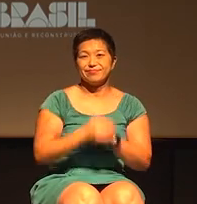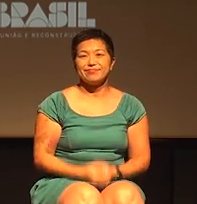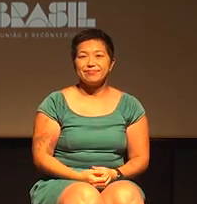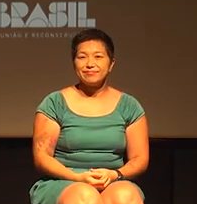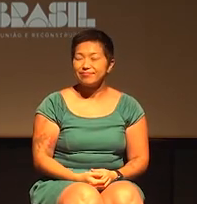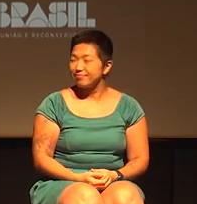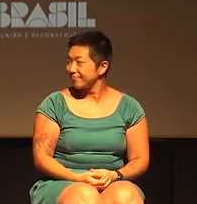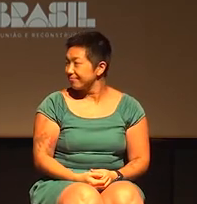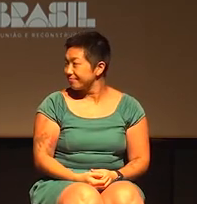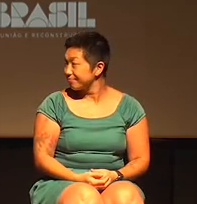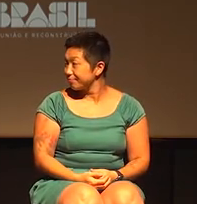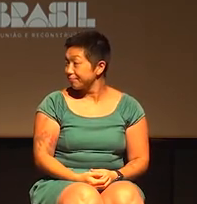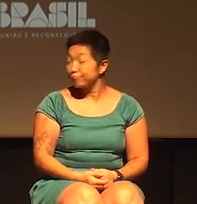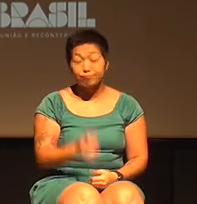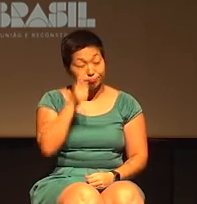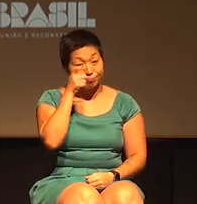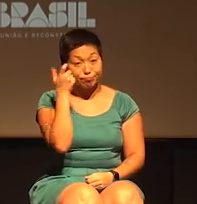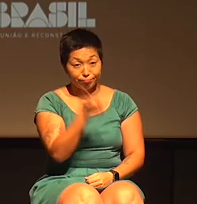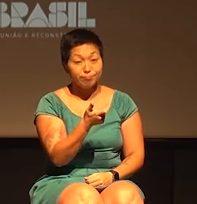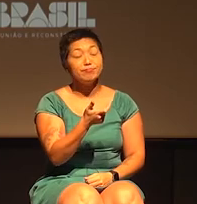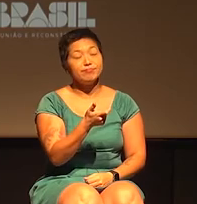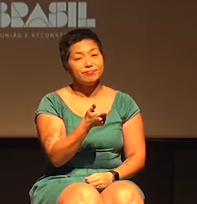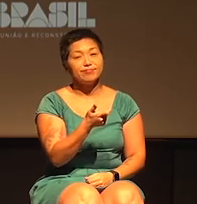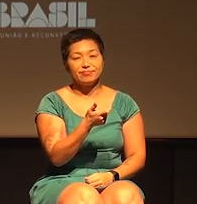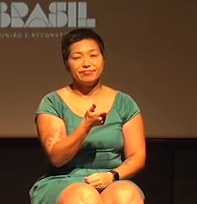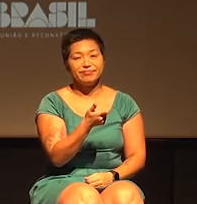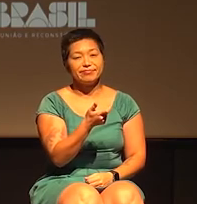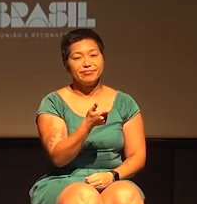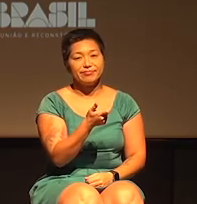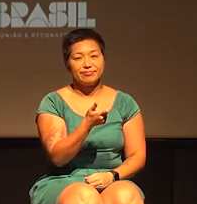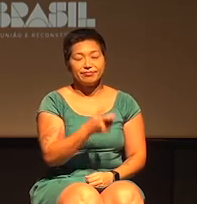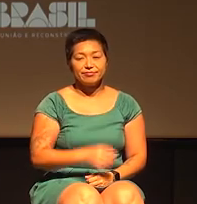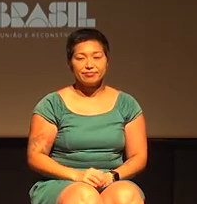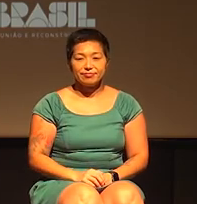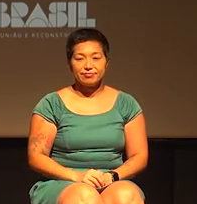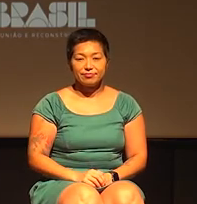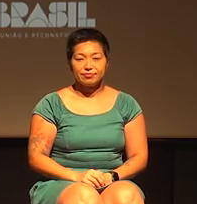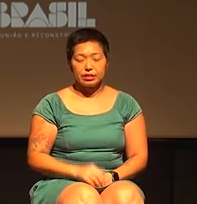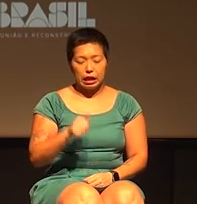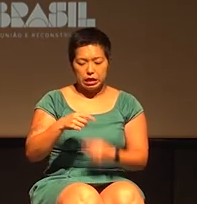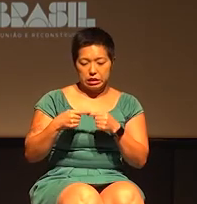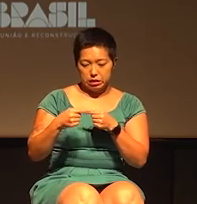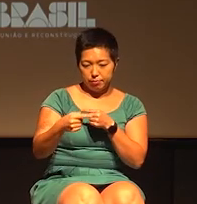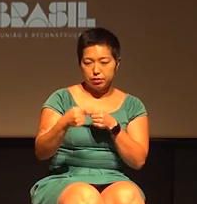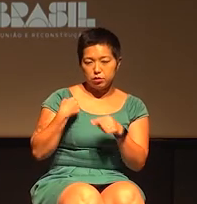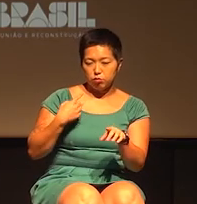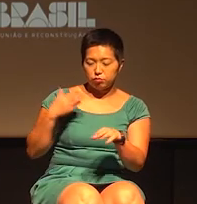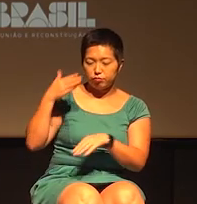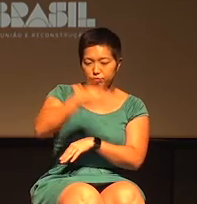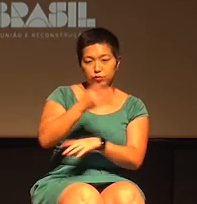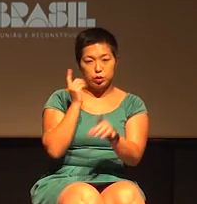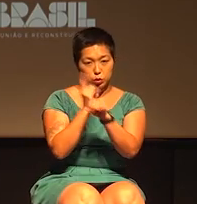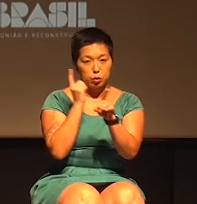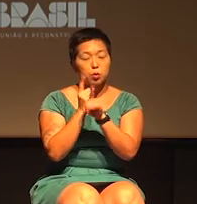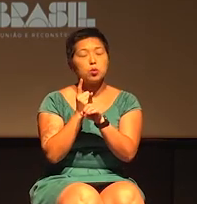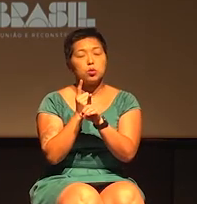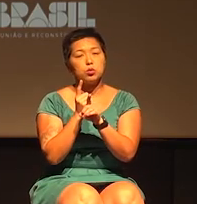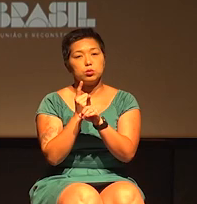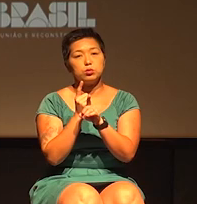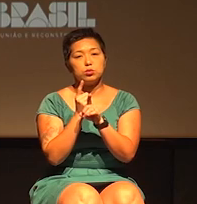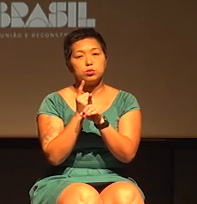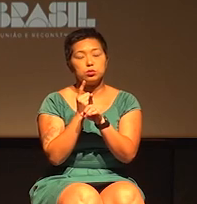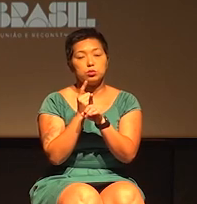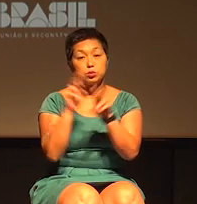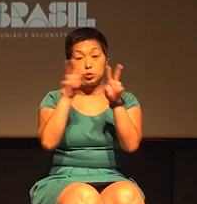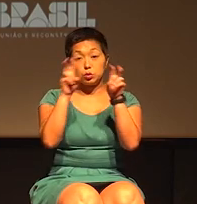aí é é interessante essa a esse essa semana eu tive no encontro né no irmã Alberta na